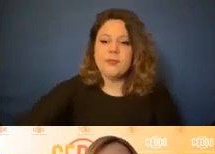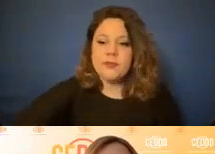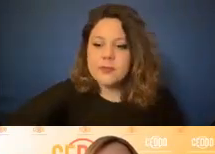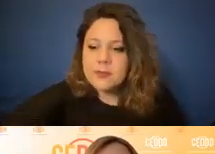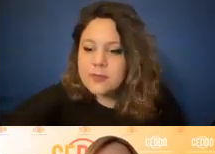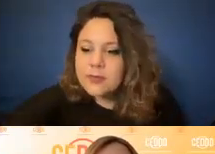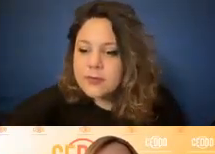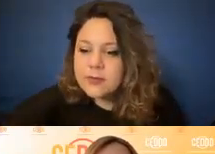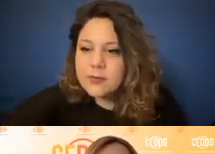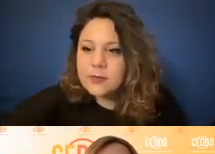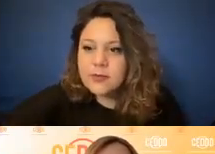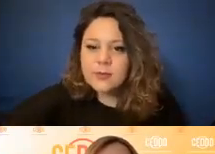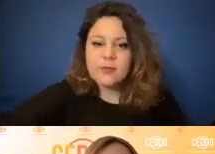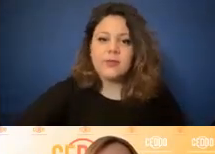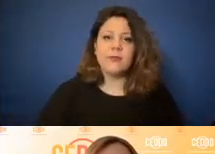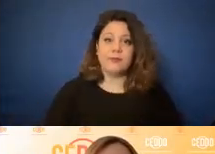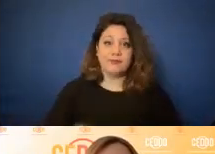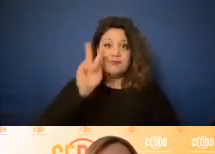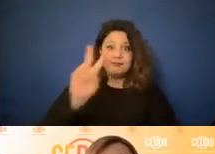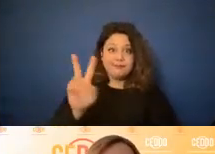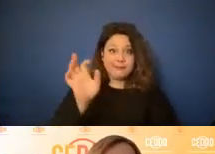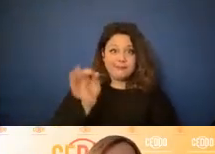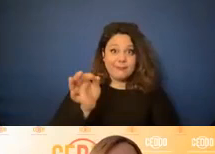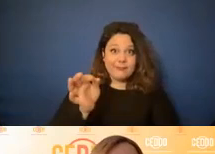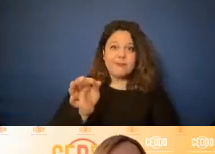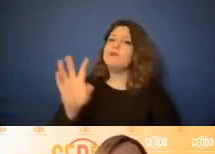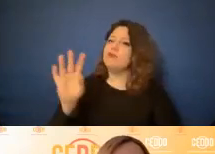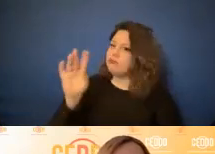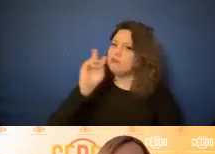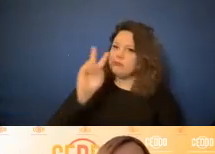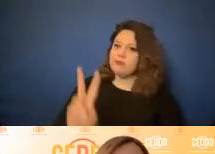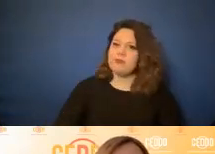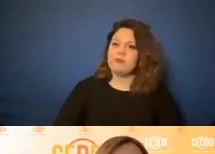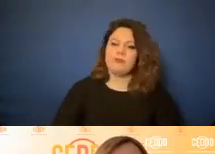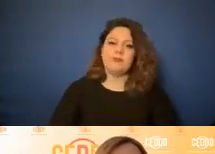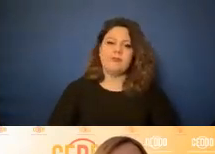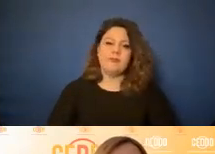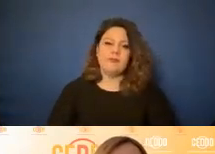A ver si se ve, ¿verdad? Sí, sí.